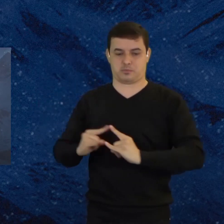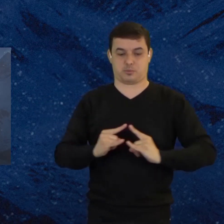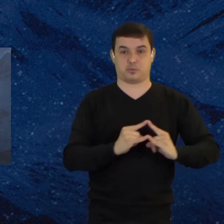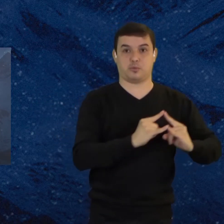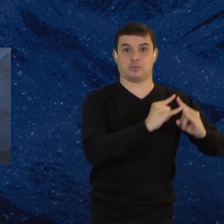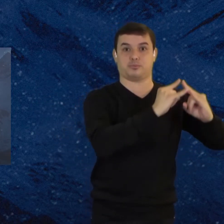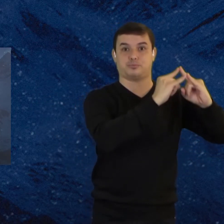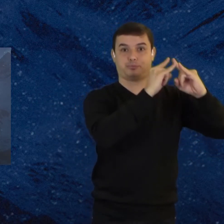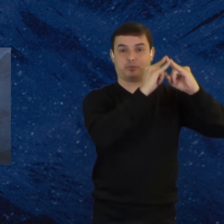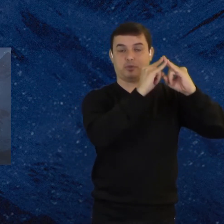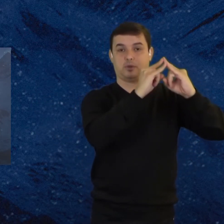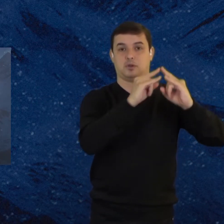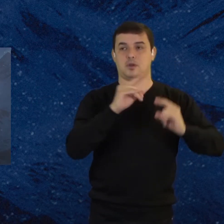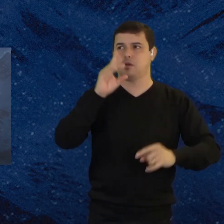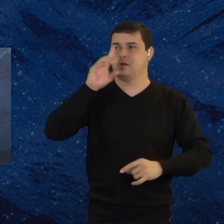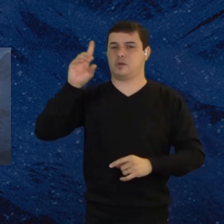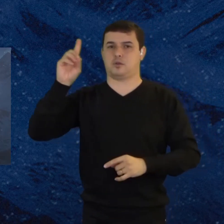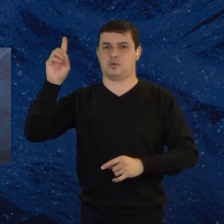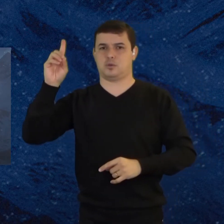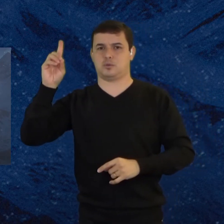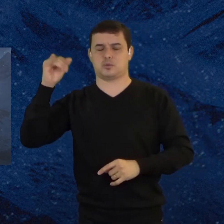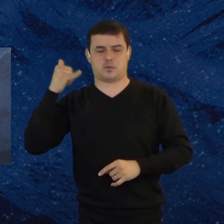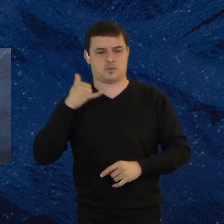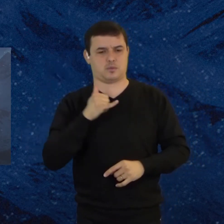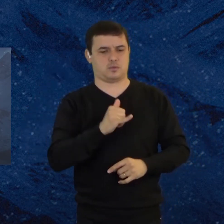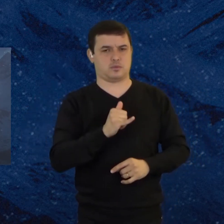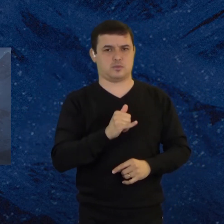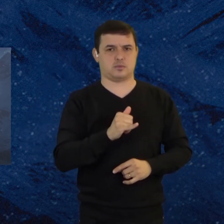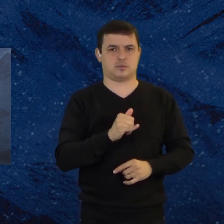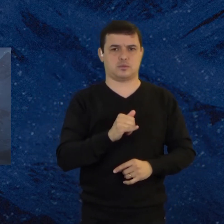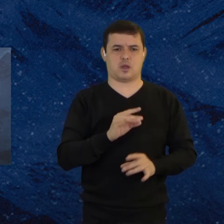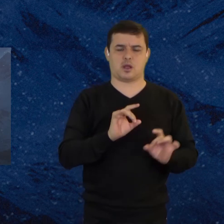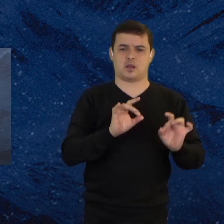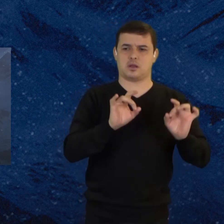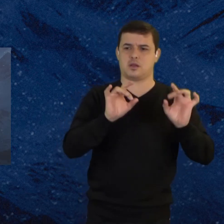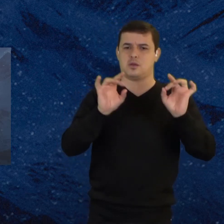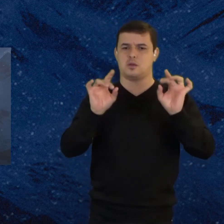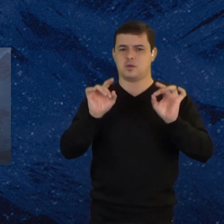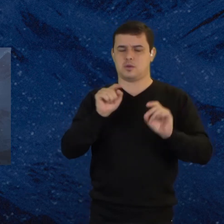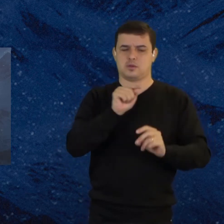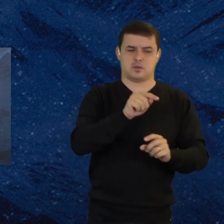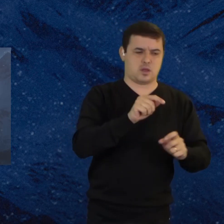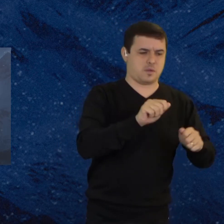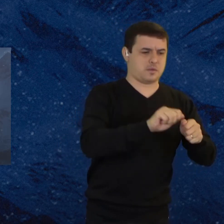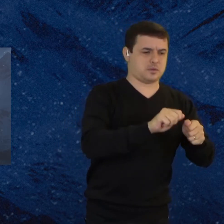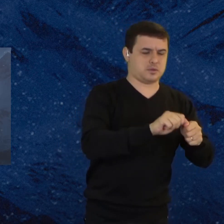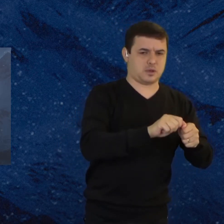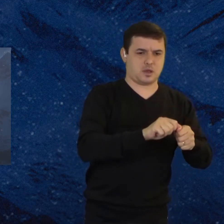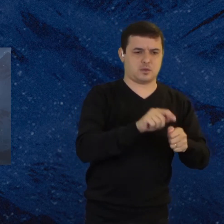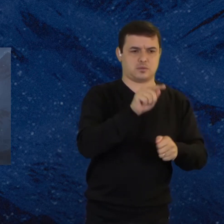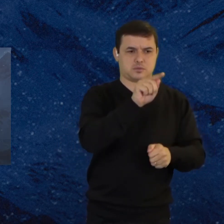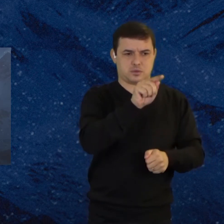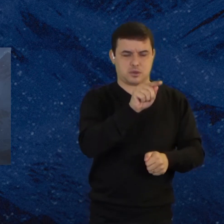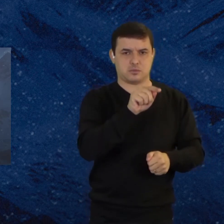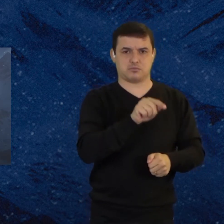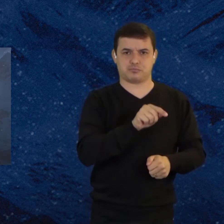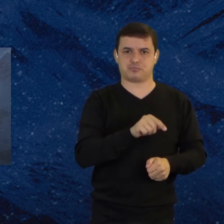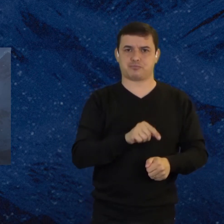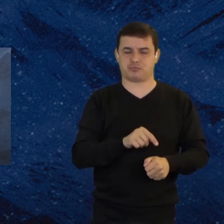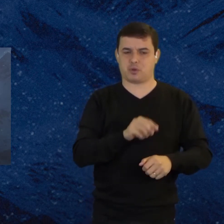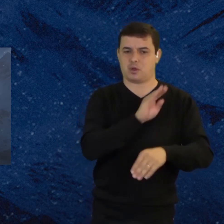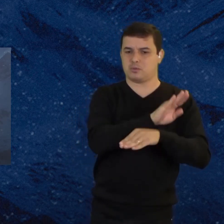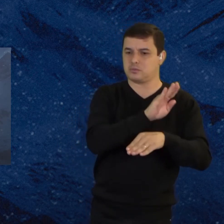povo que ficasse, cada um fizesse uma coisa, à disposição, quem vai ficar onde, quem vai cuidar de